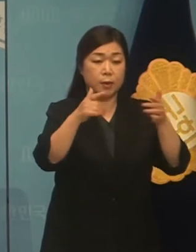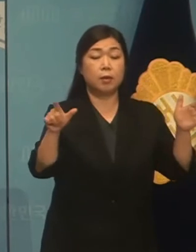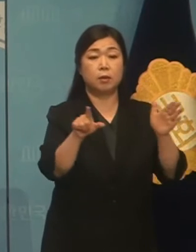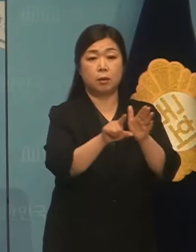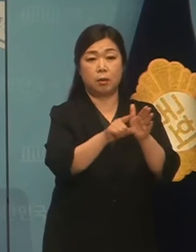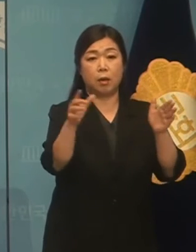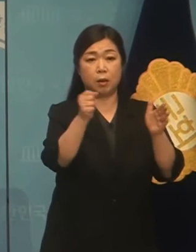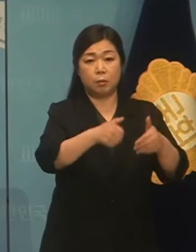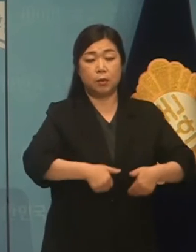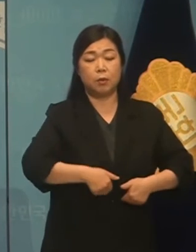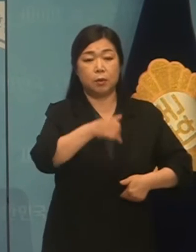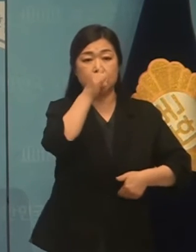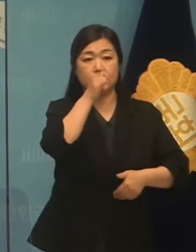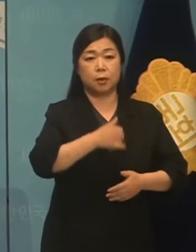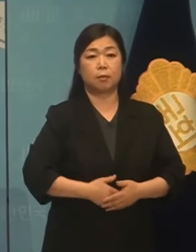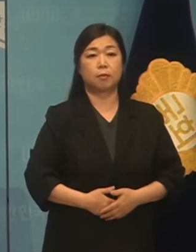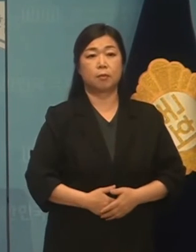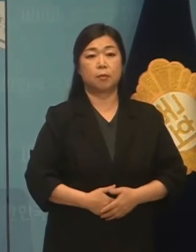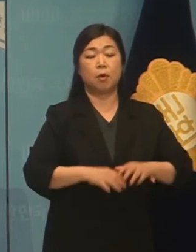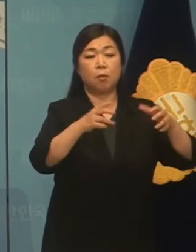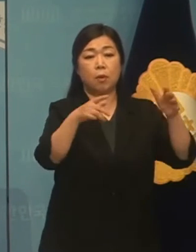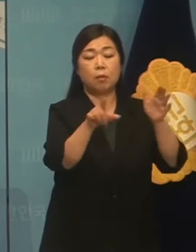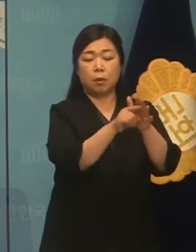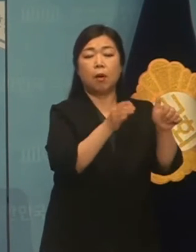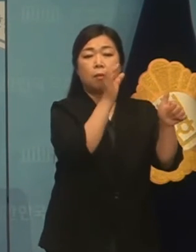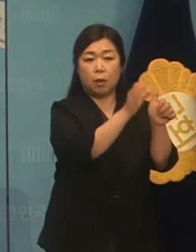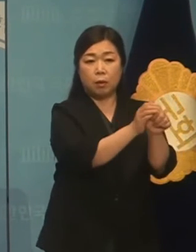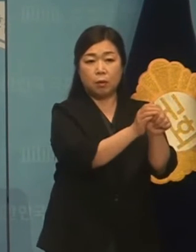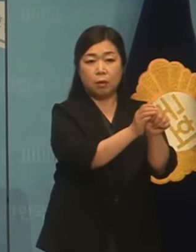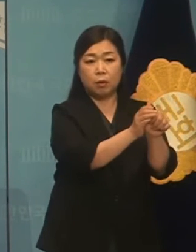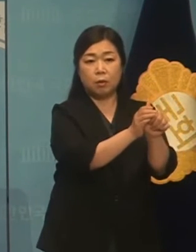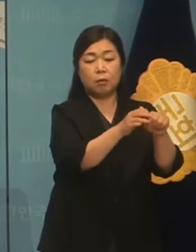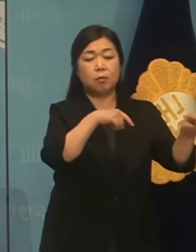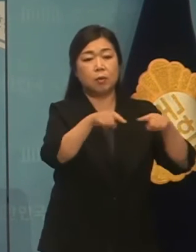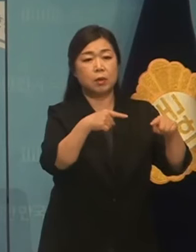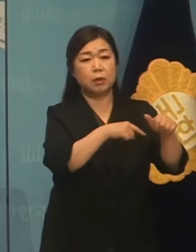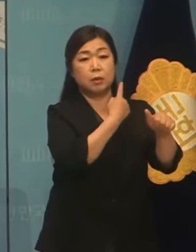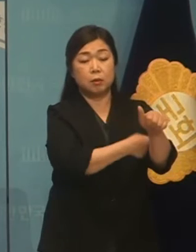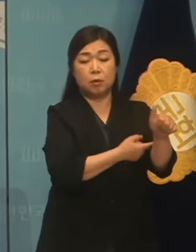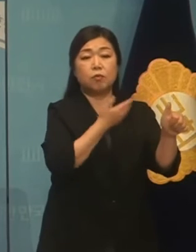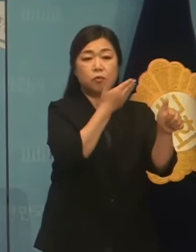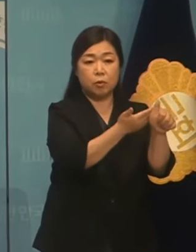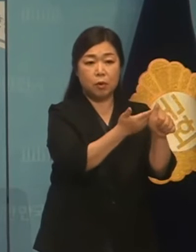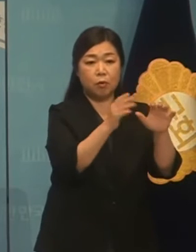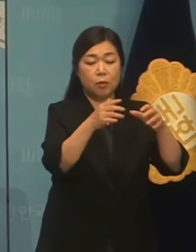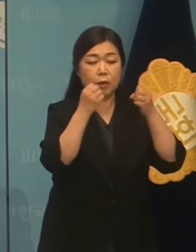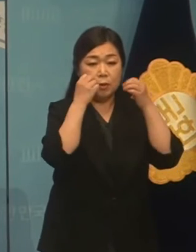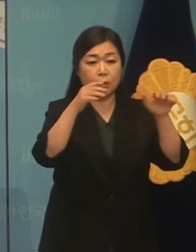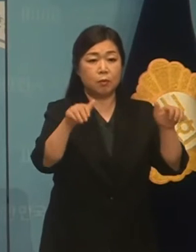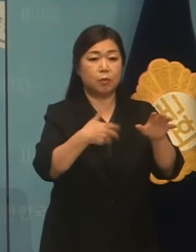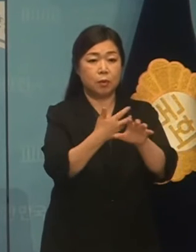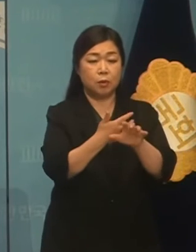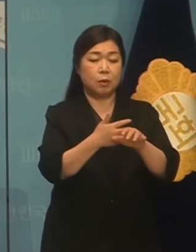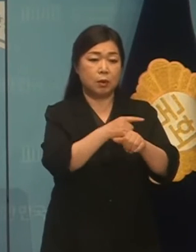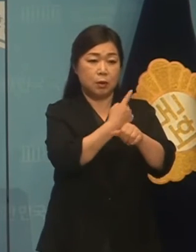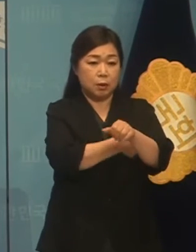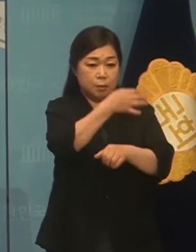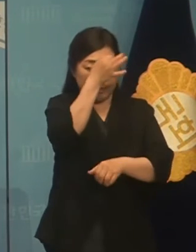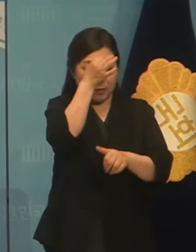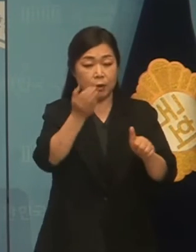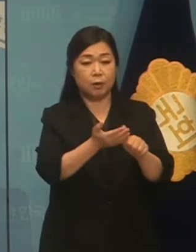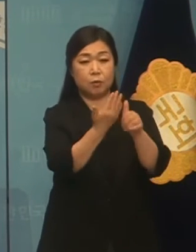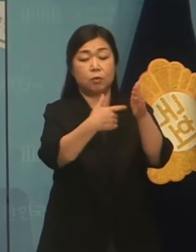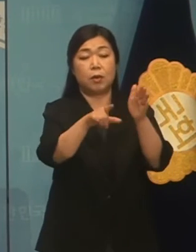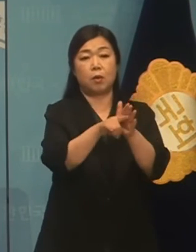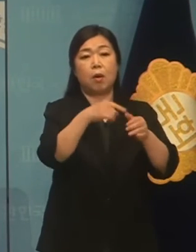얻어야 합니다. 국민이 믿고 맡길 수 있는 수권 능력, 국정 쇄신 역량을 구축하기 위해서 저는 앞으로